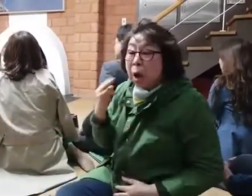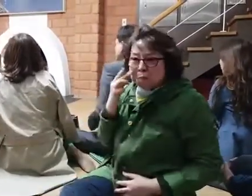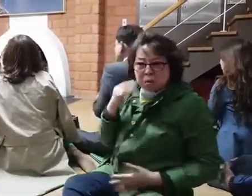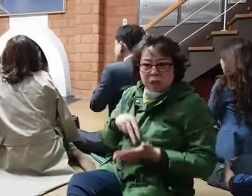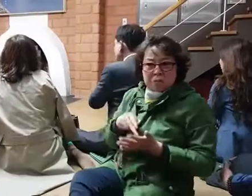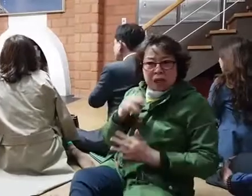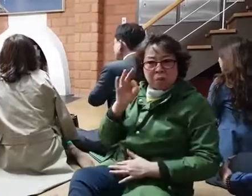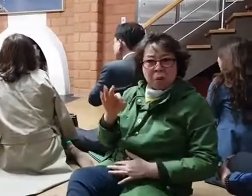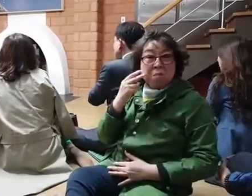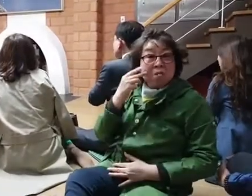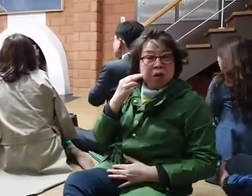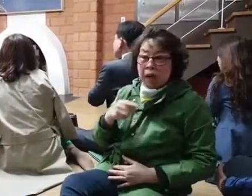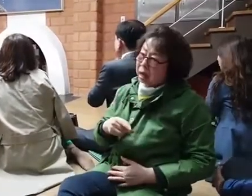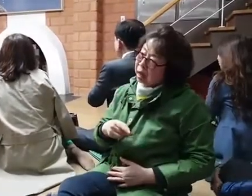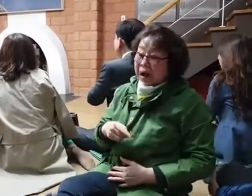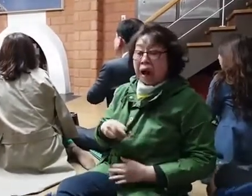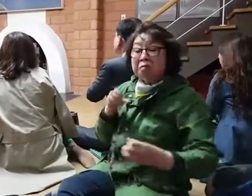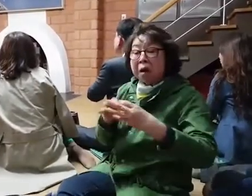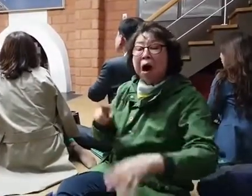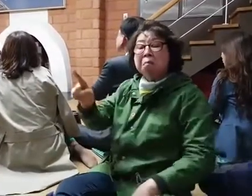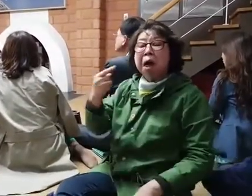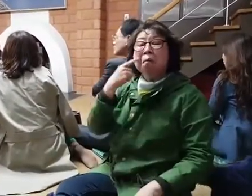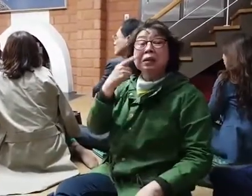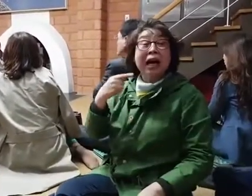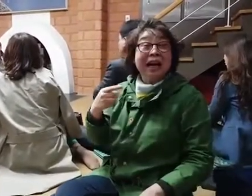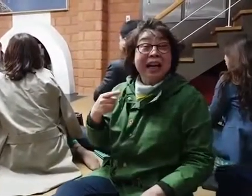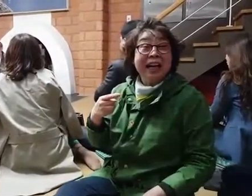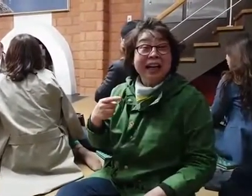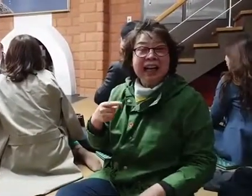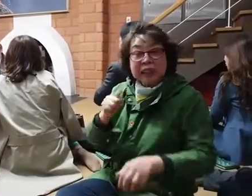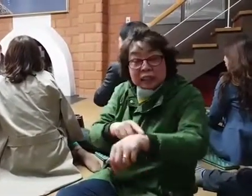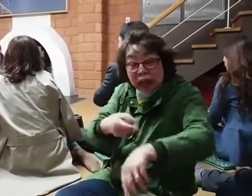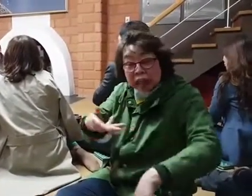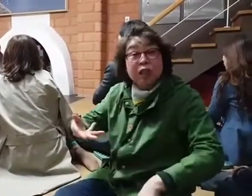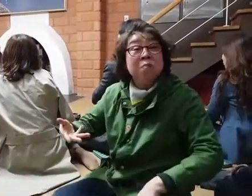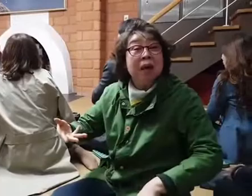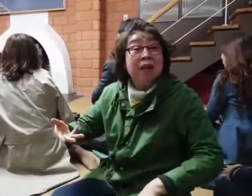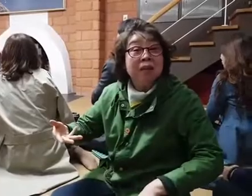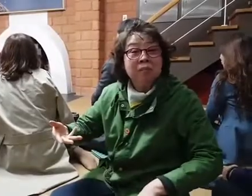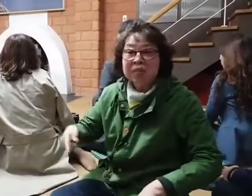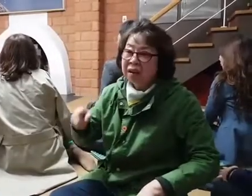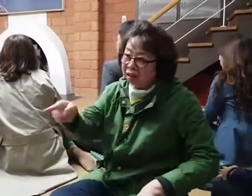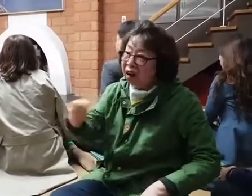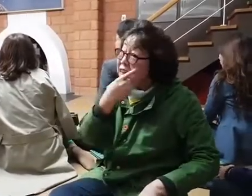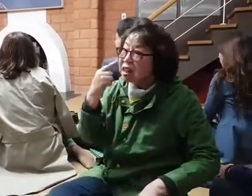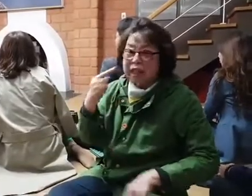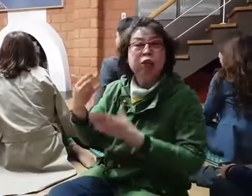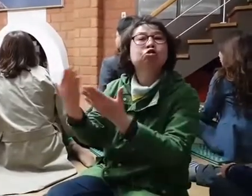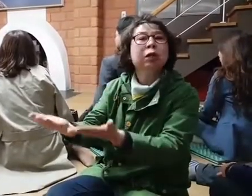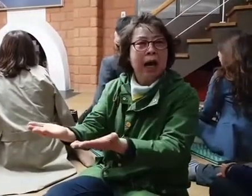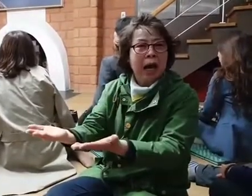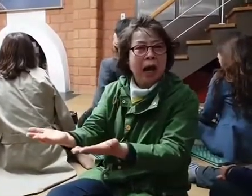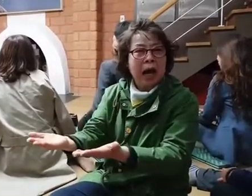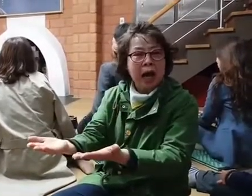지금 이렇게 하니까 그래 대화 한번 해보자 이렇게 하니까 이것도 시간이 지나면서 너를 인정을